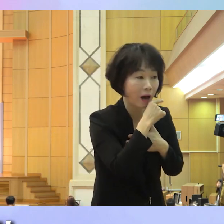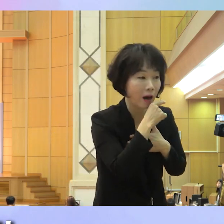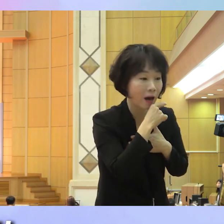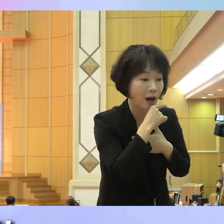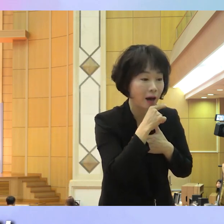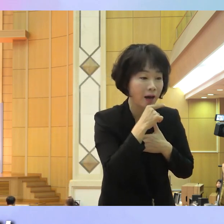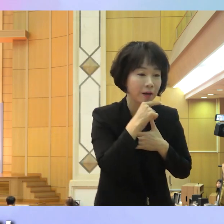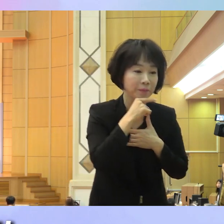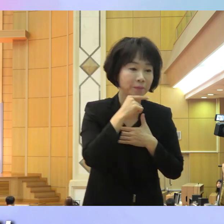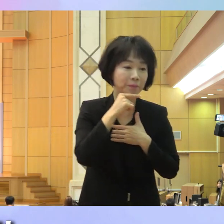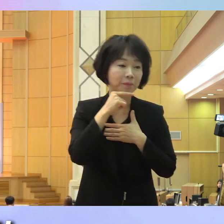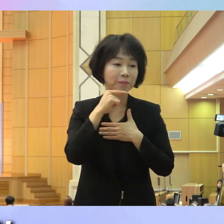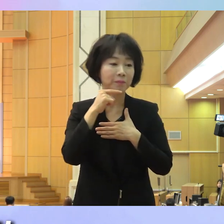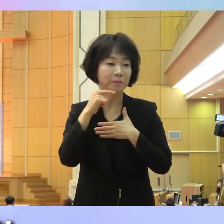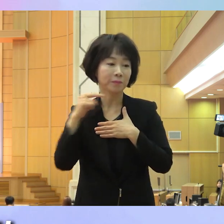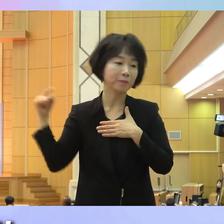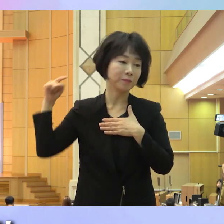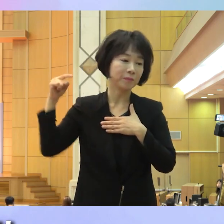피로다.